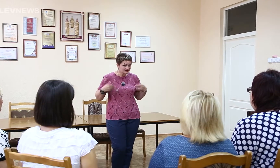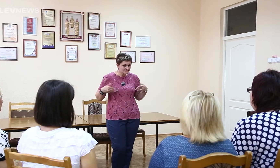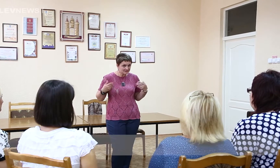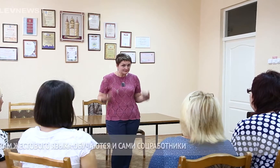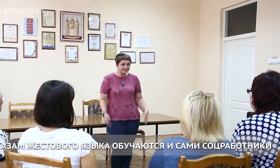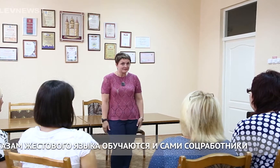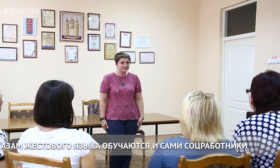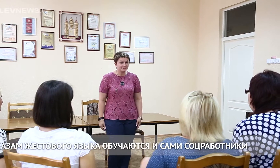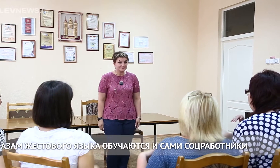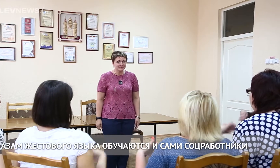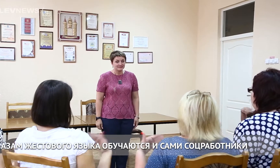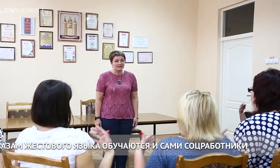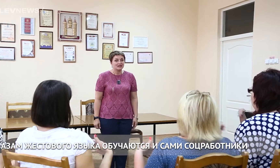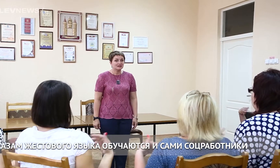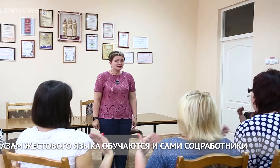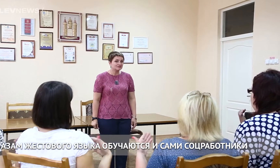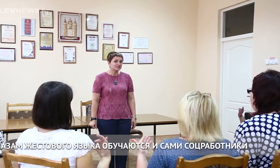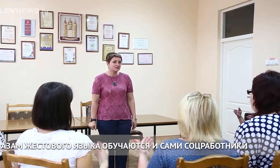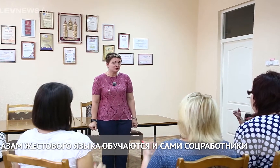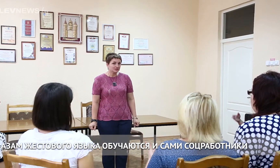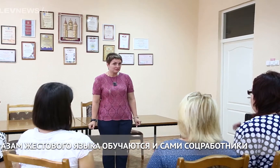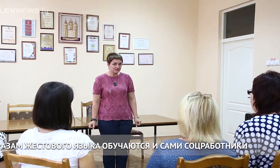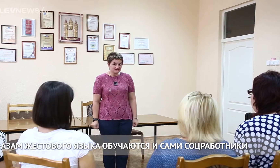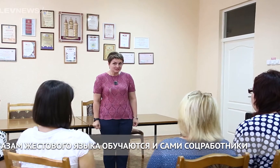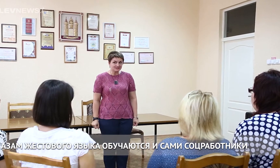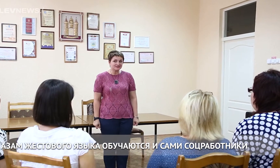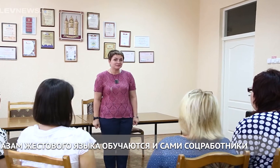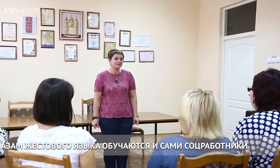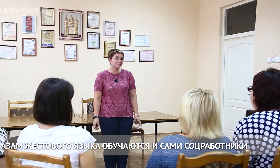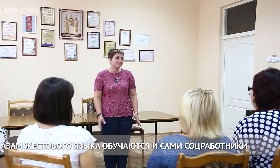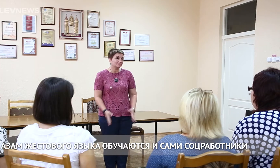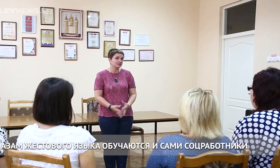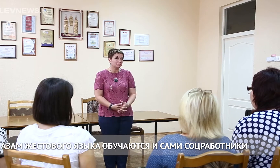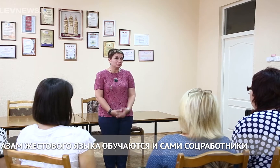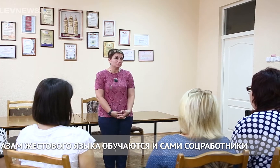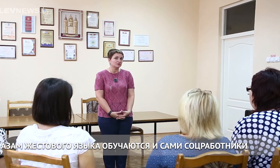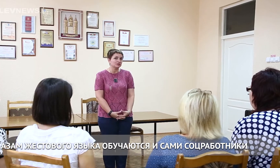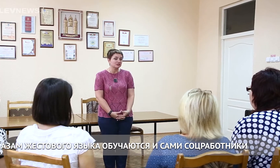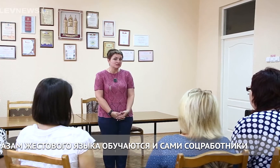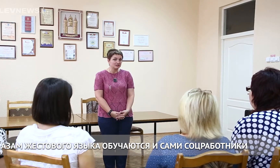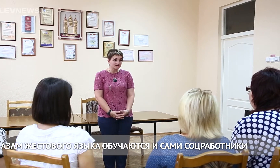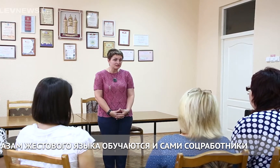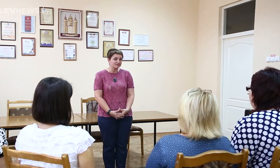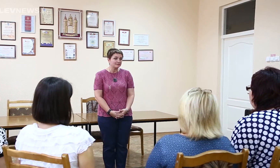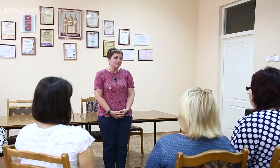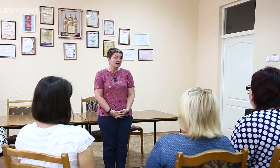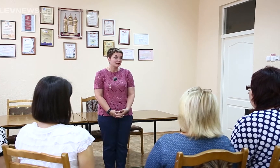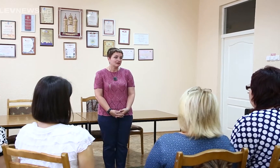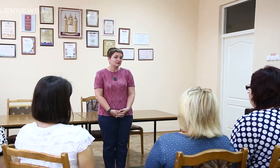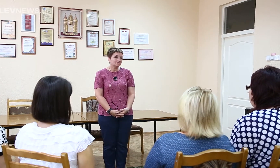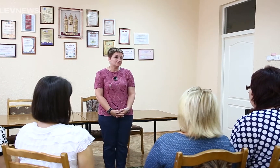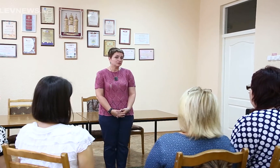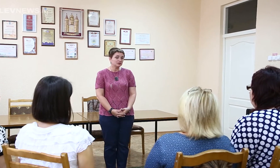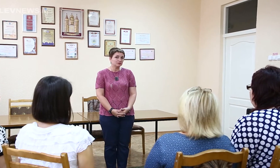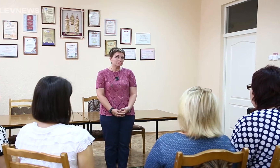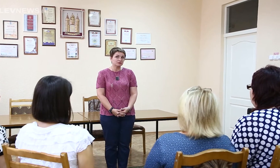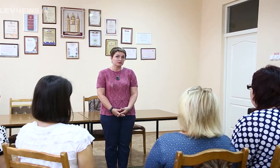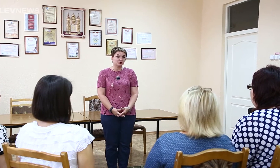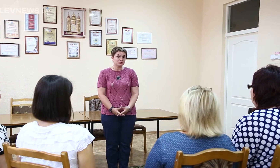Здравствуйте! Я рада вас сегодня видеть здесь. Мы продолжим наше занятие. Сегодня мы будем